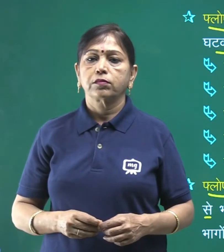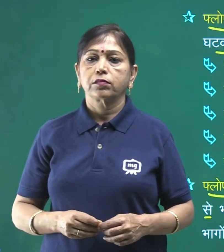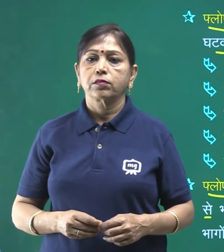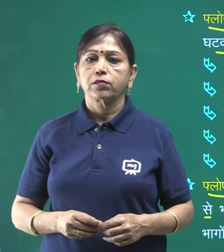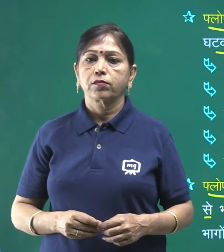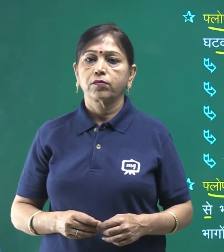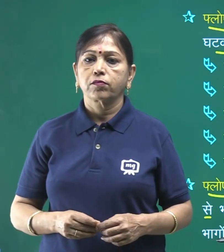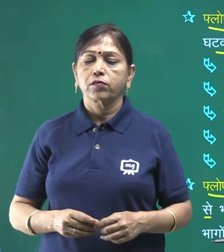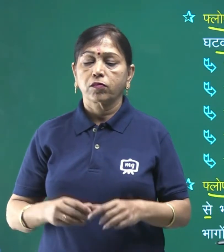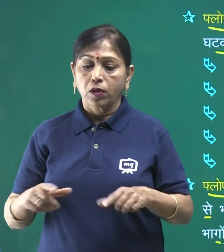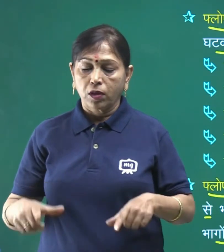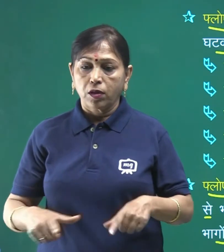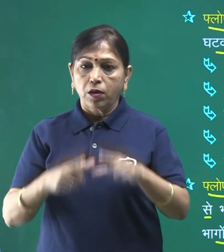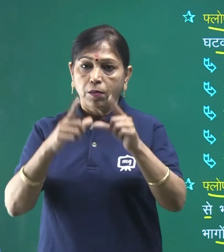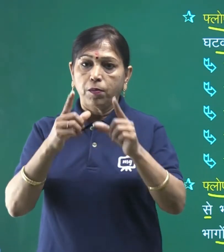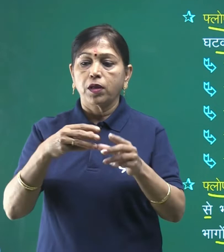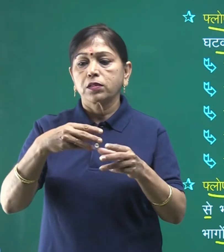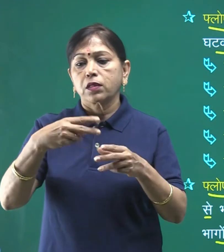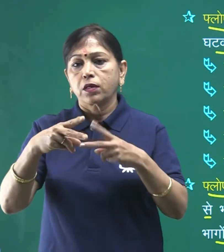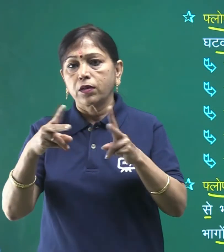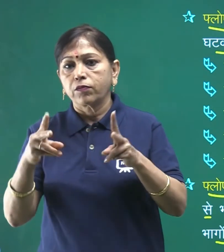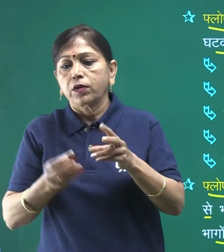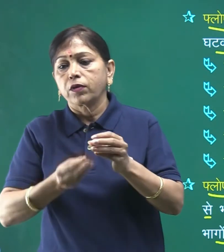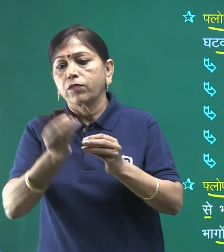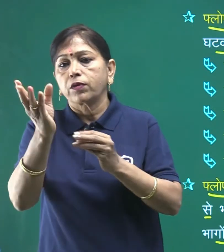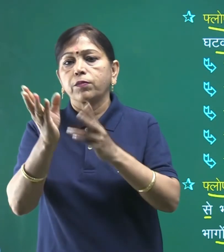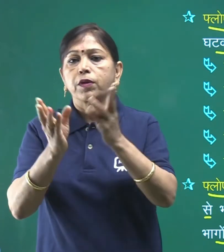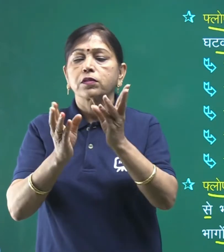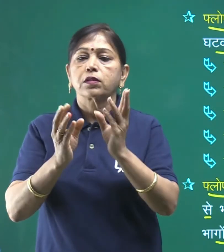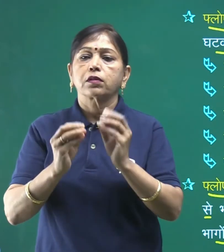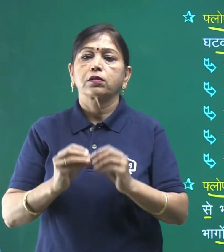पौधों के विभिन्न भागों तक